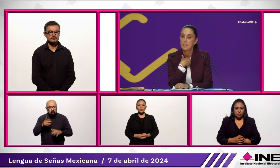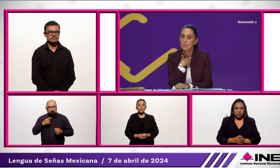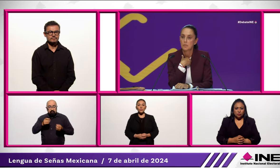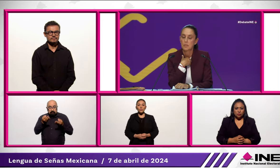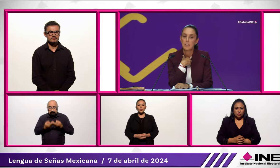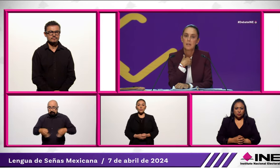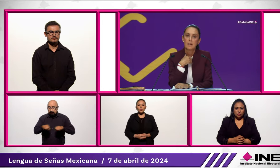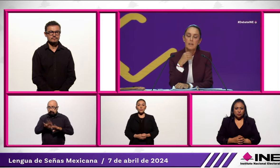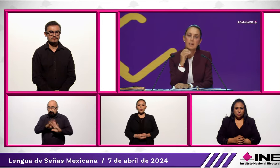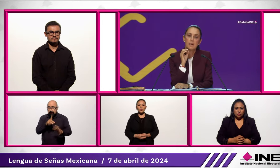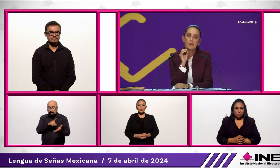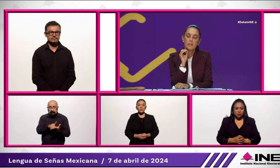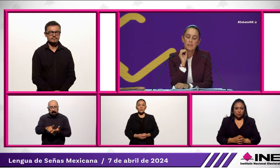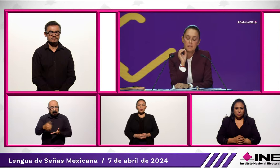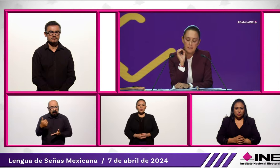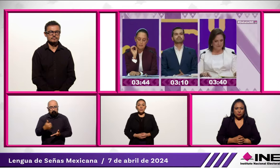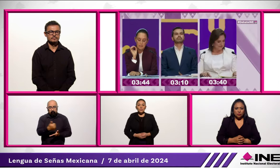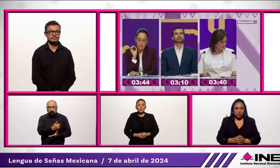como derechos.